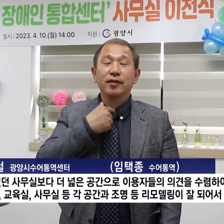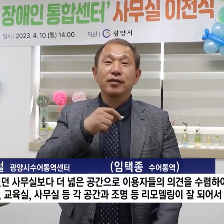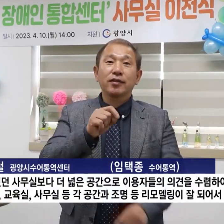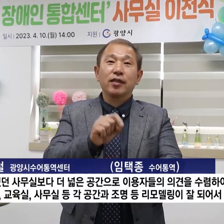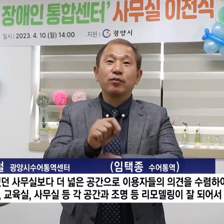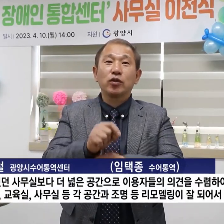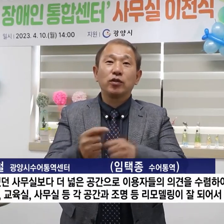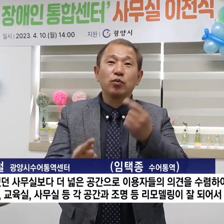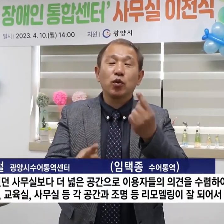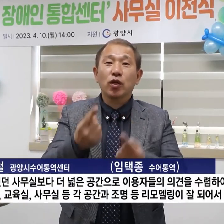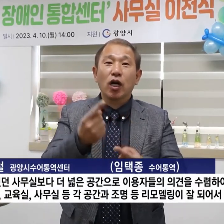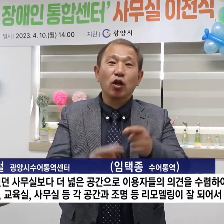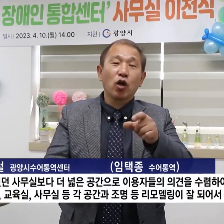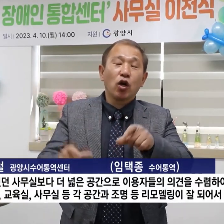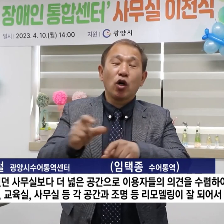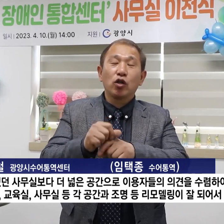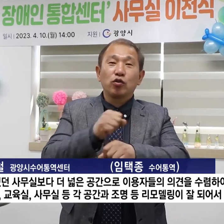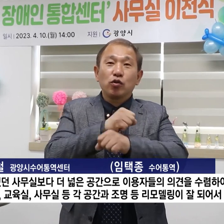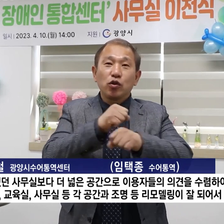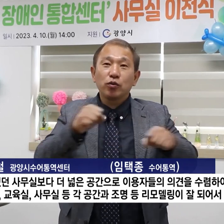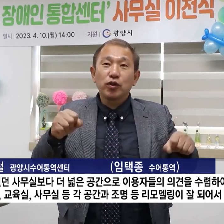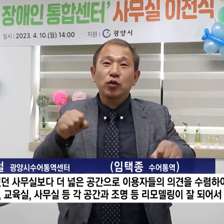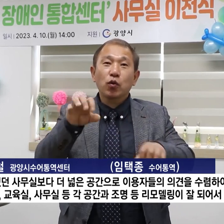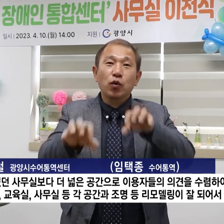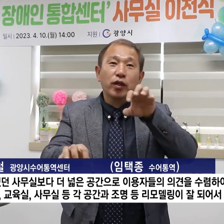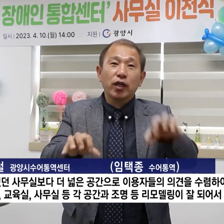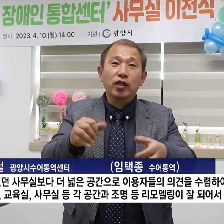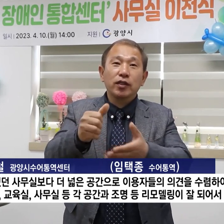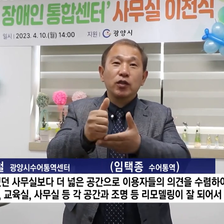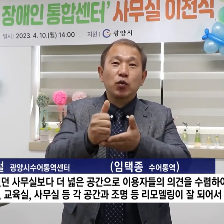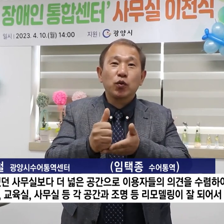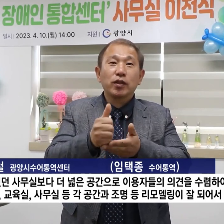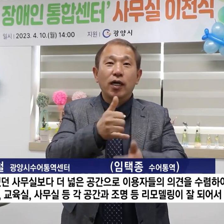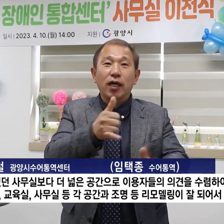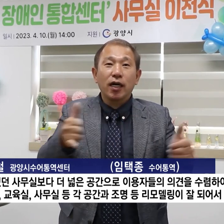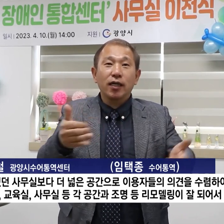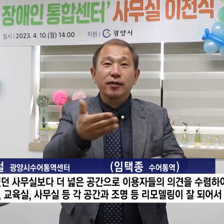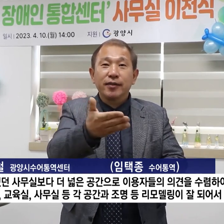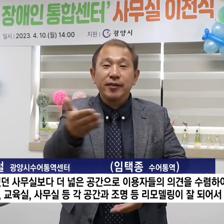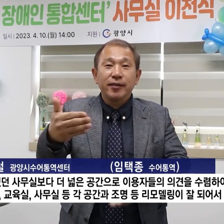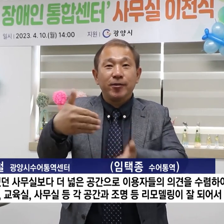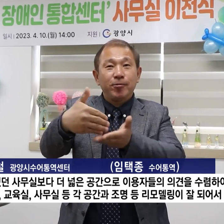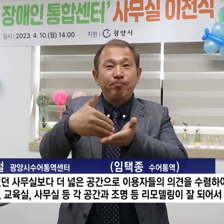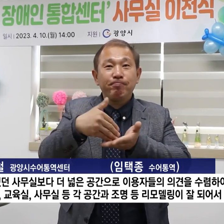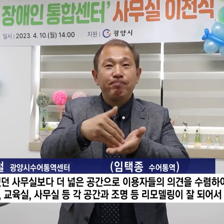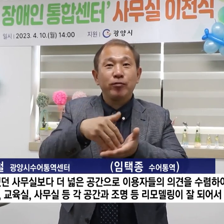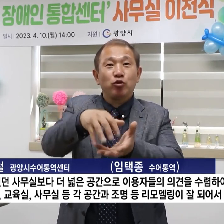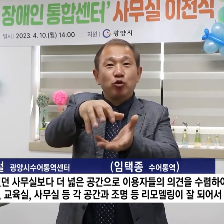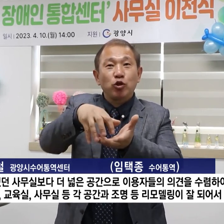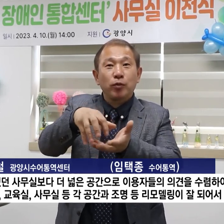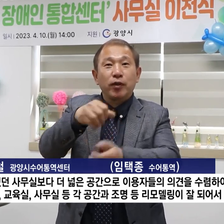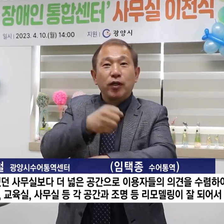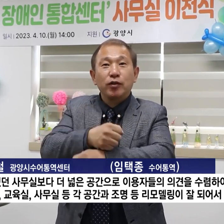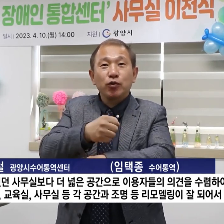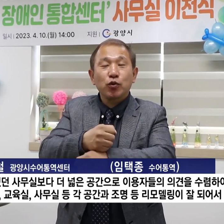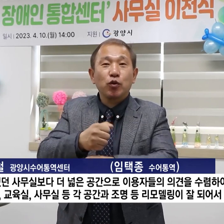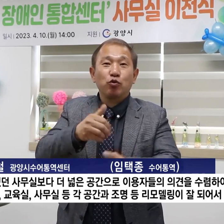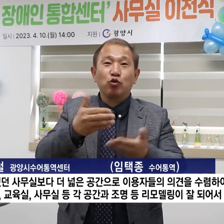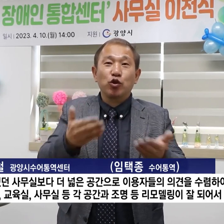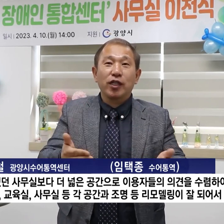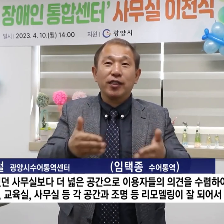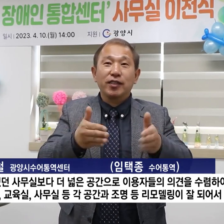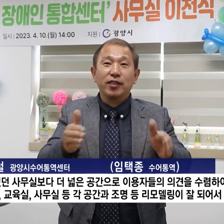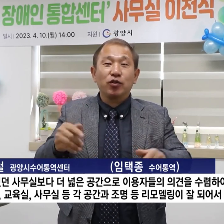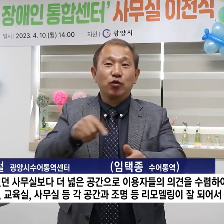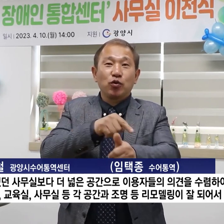전에 있던 사무실보다 더 넓은 공간으로 이용자들의 의견을 수렴하여